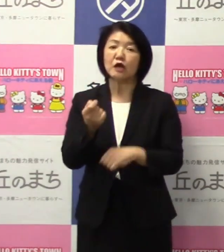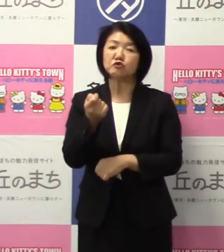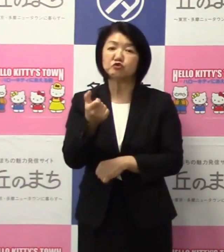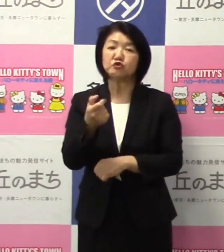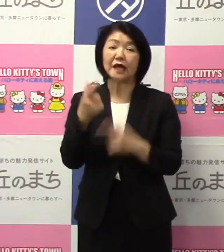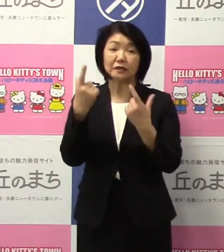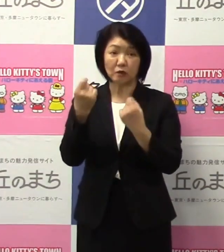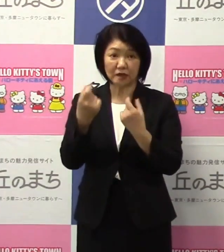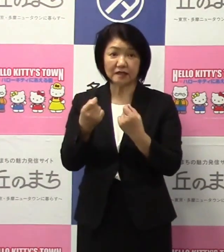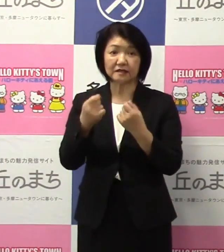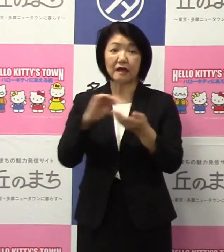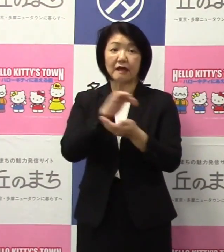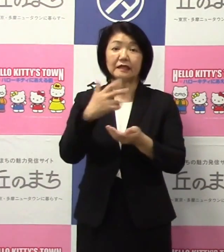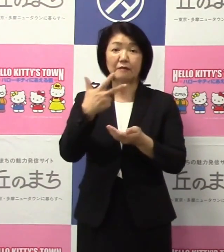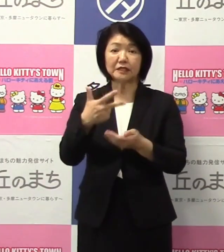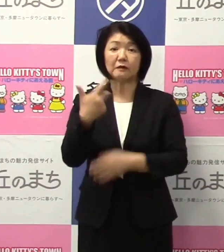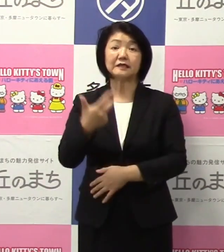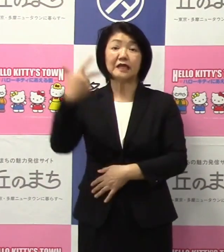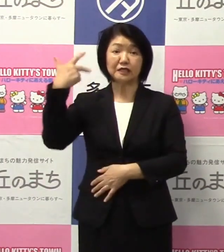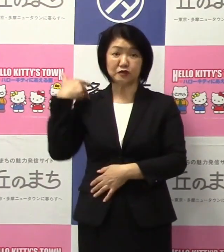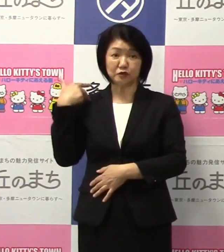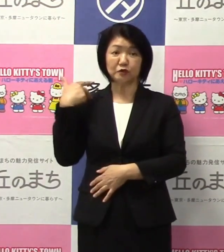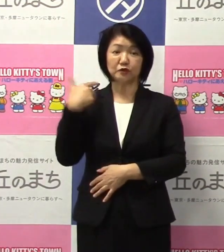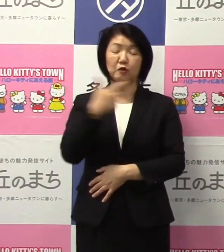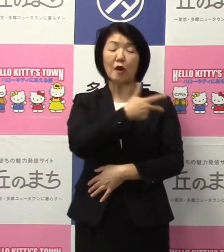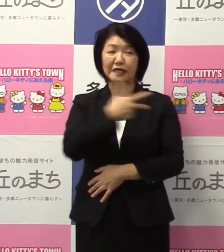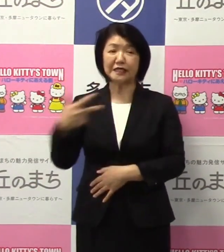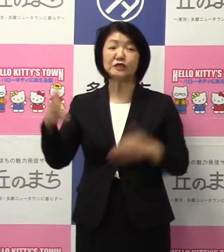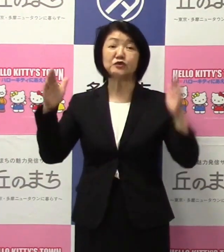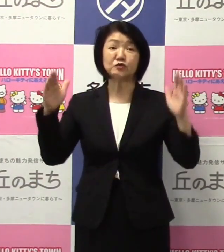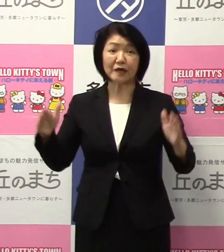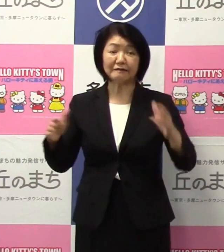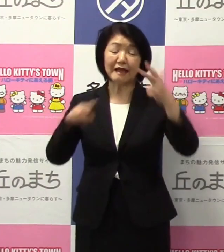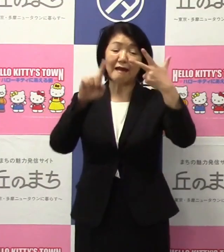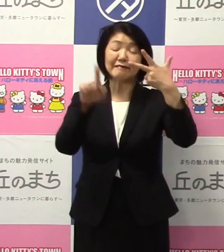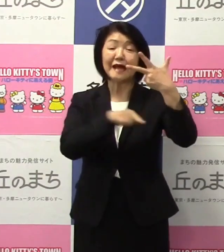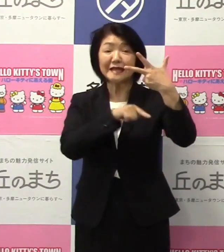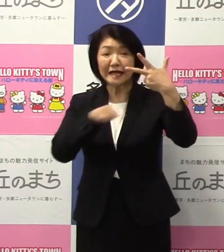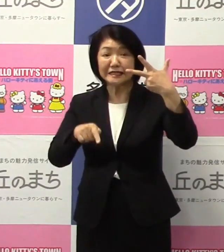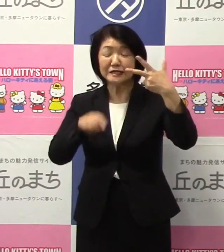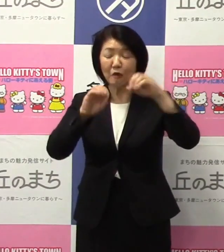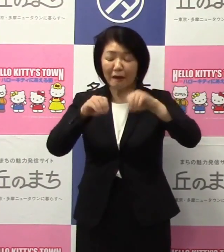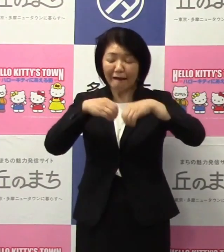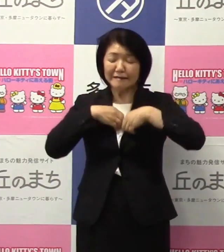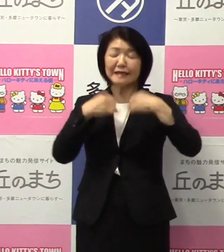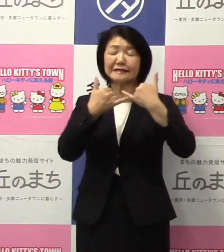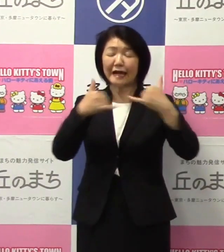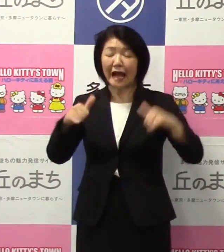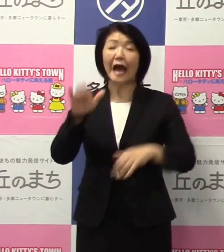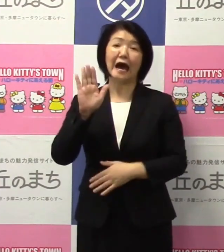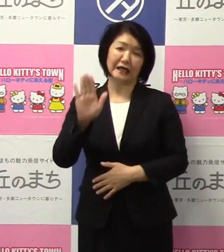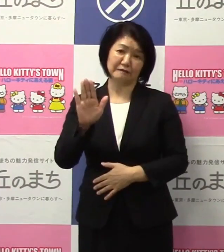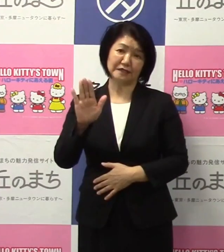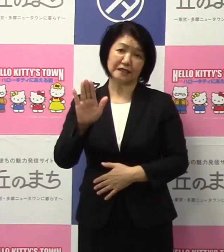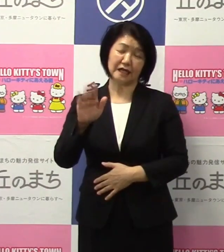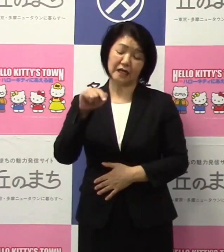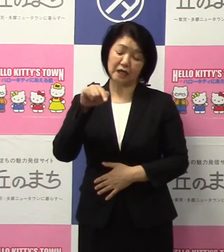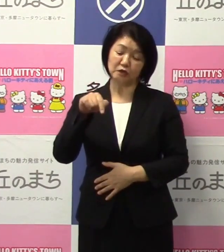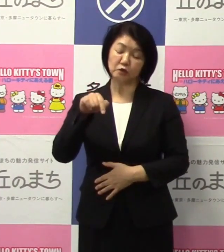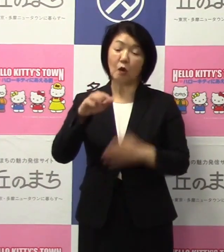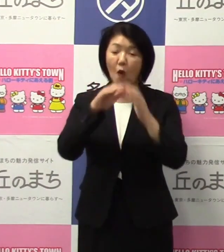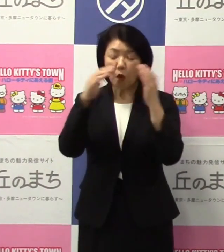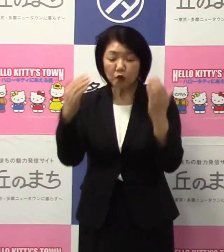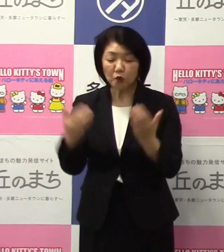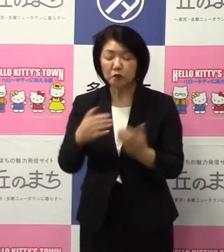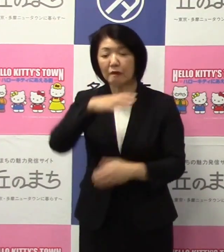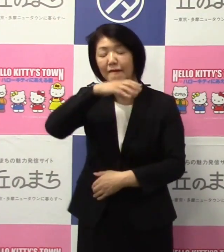多摩市は先週1週間で7人の陽性者が発生しています。その多くは